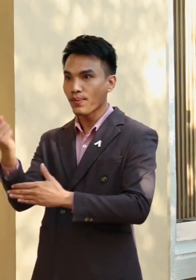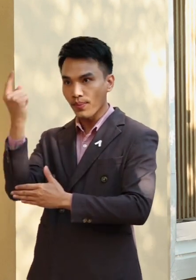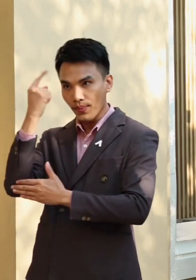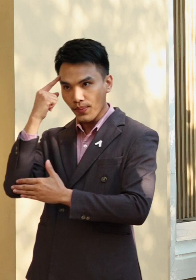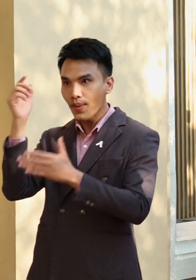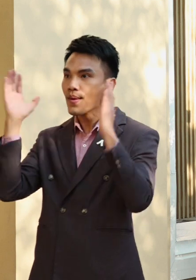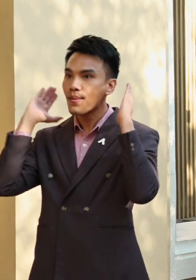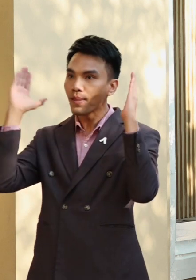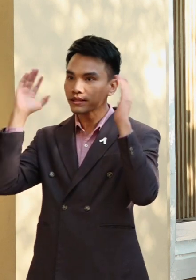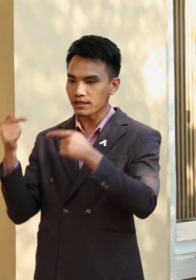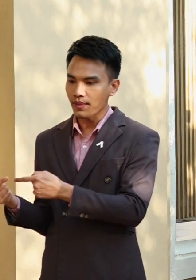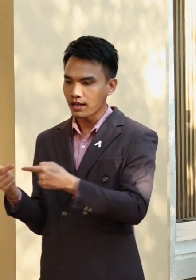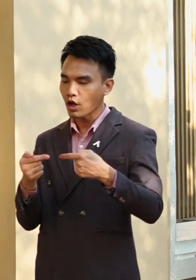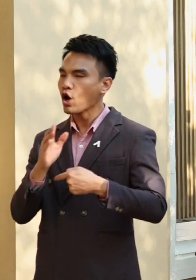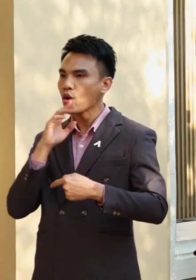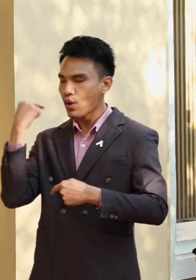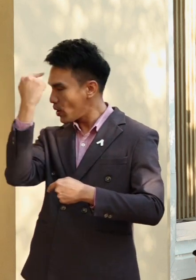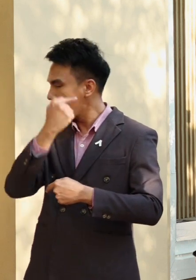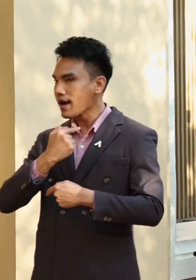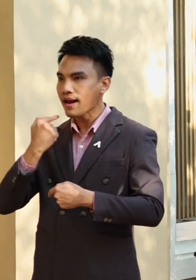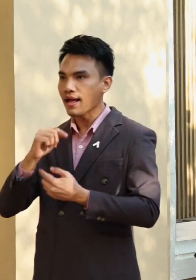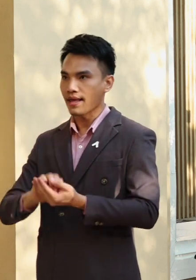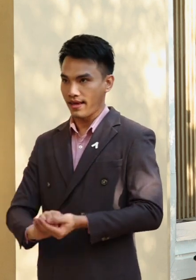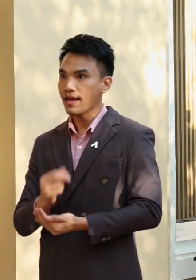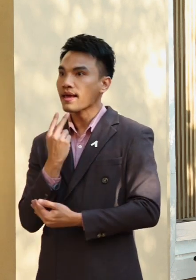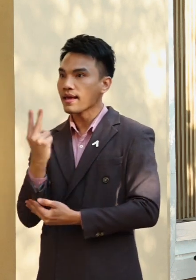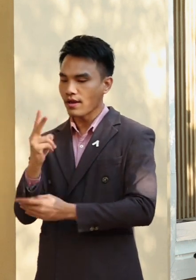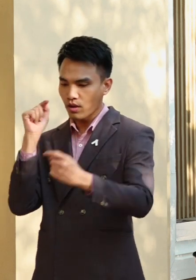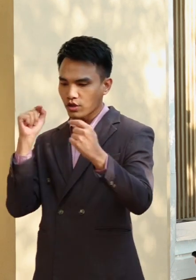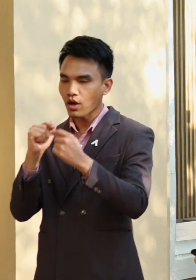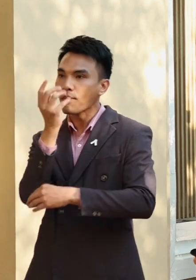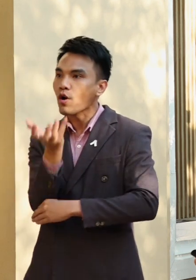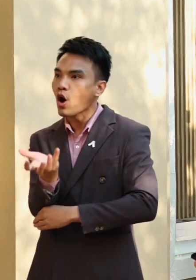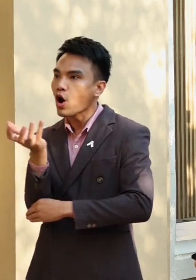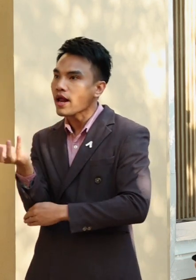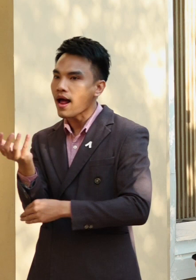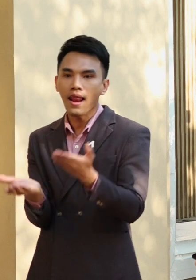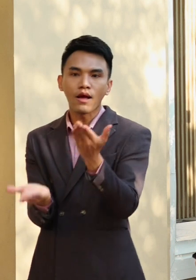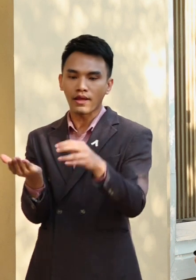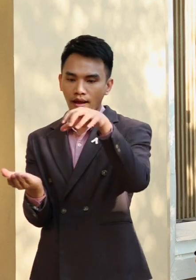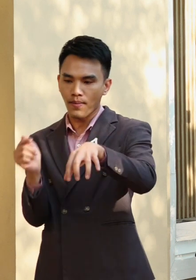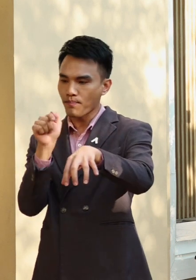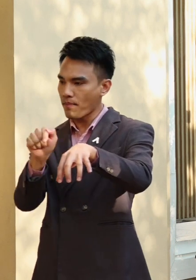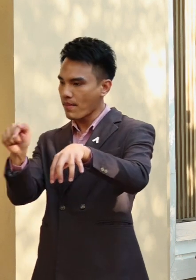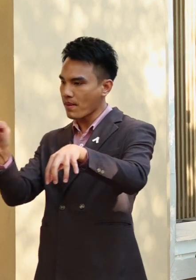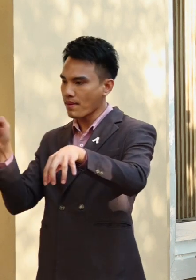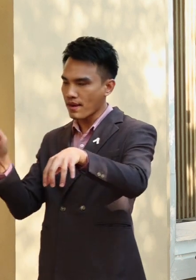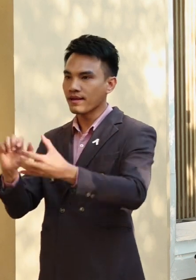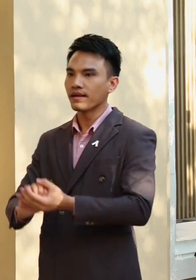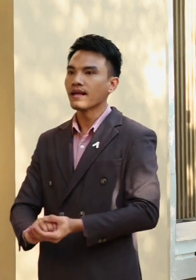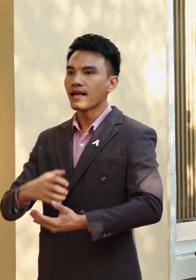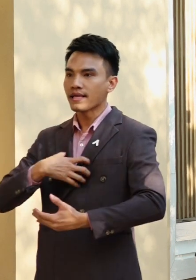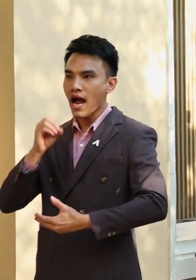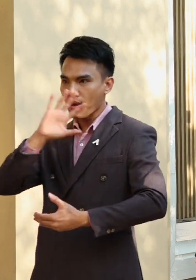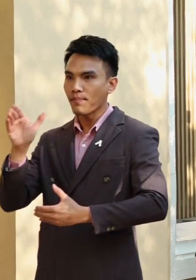านสื่อมวลชนว่าถ้าหากว่าท่านใดนะครับพบกรณีการขอทานที่ใดก็แล้วแต่นะครับขอให้แจ้งเจ้าหน้า